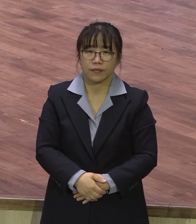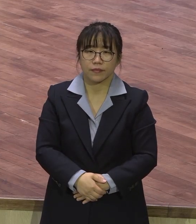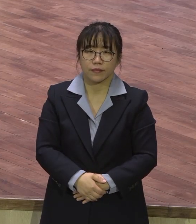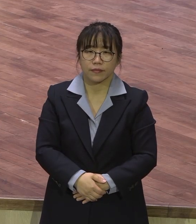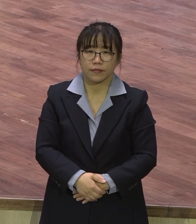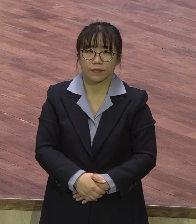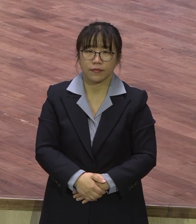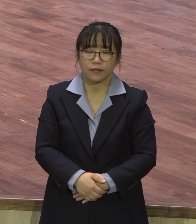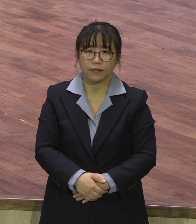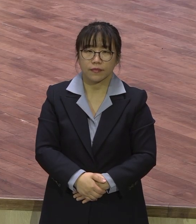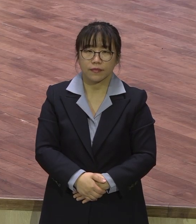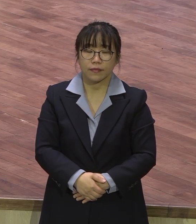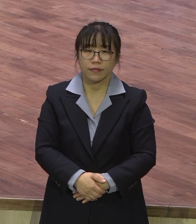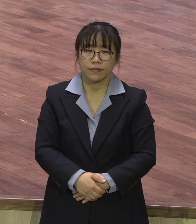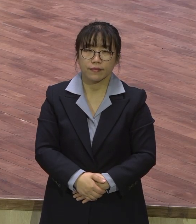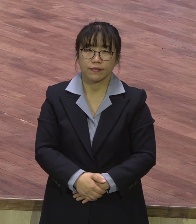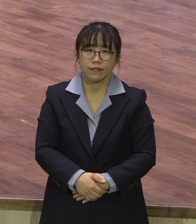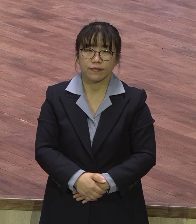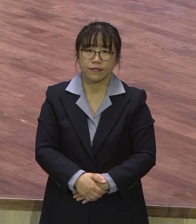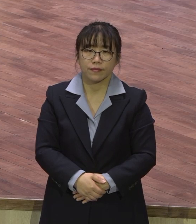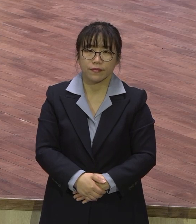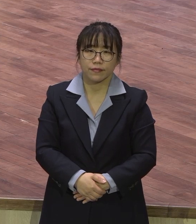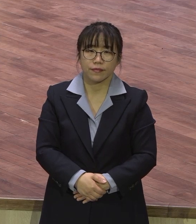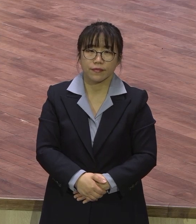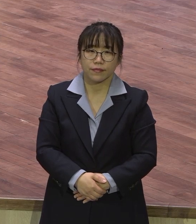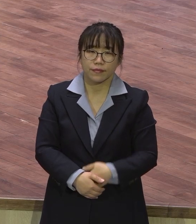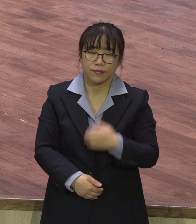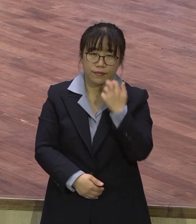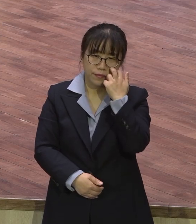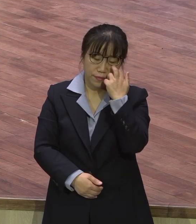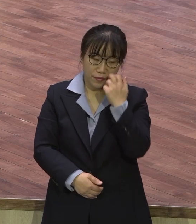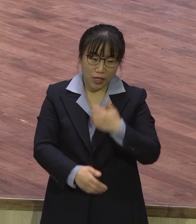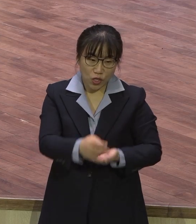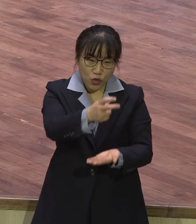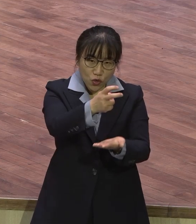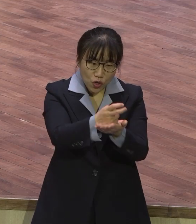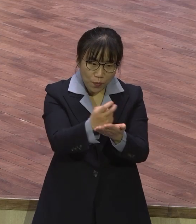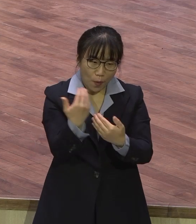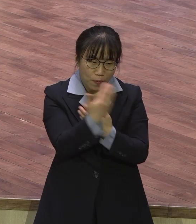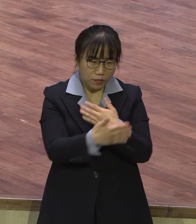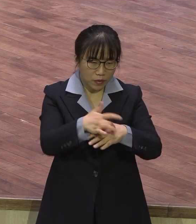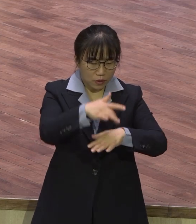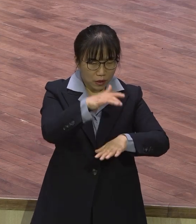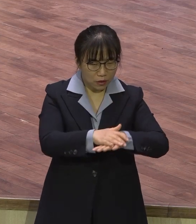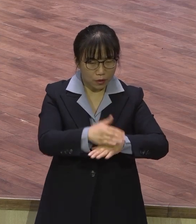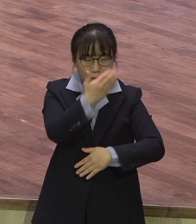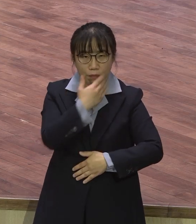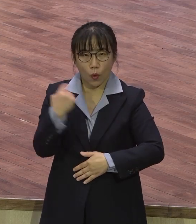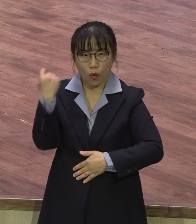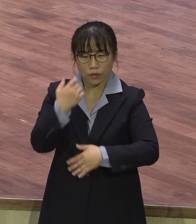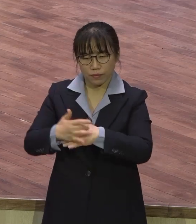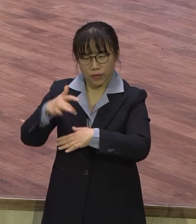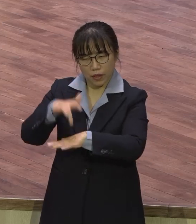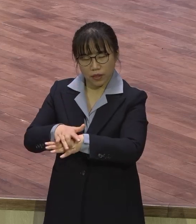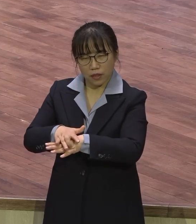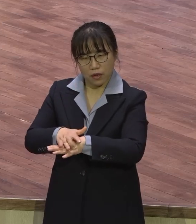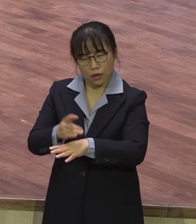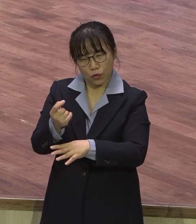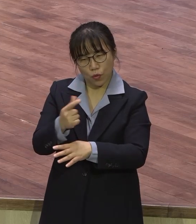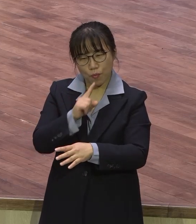주세요 이런 말을 합니다 율법 체질, 보금 체질 이렇게 나눕니다 이렇게 편을 갈라요